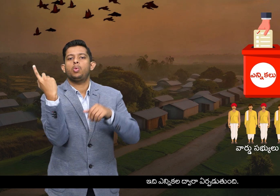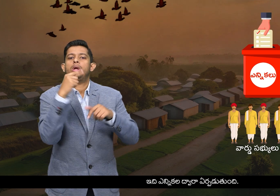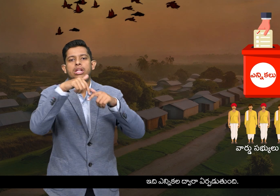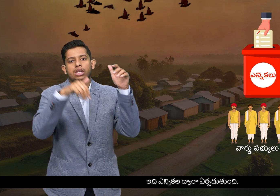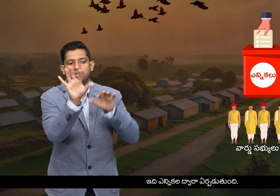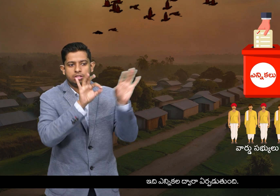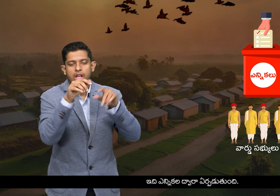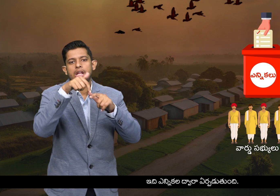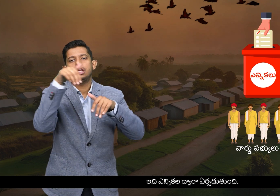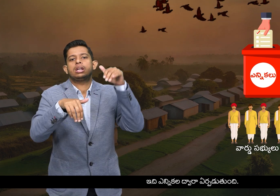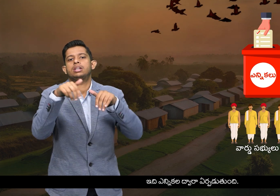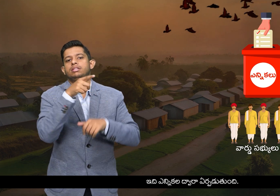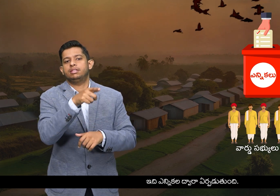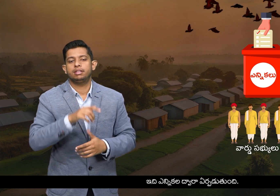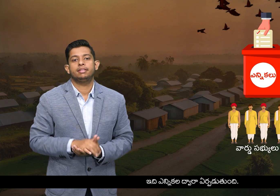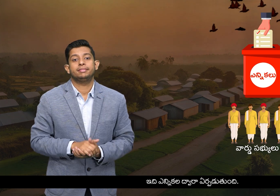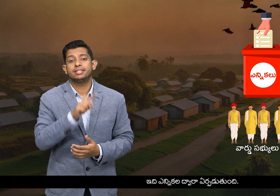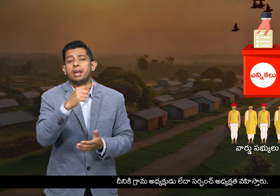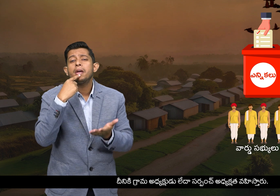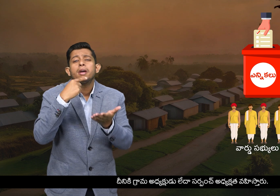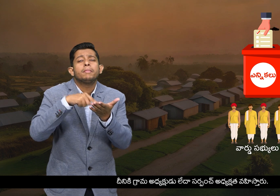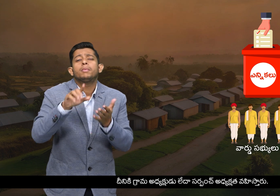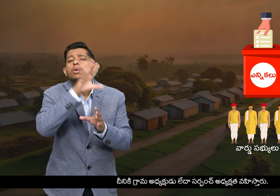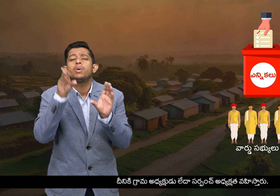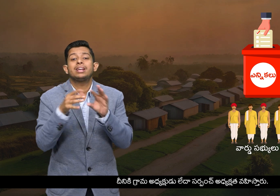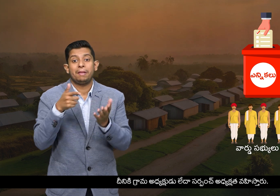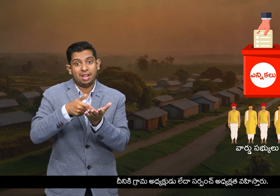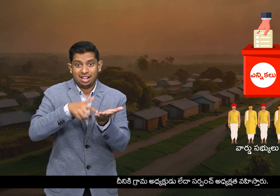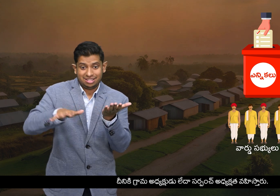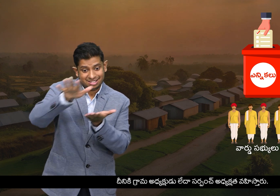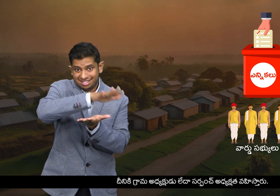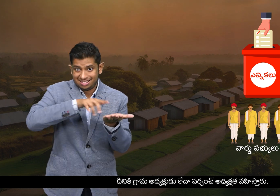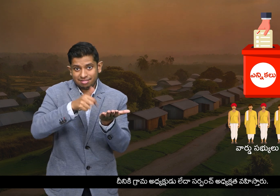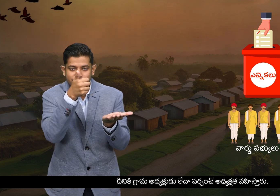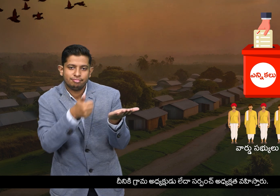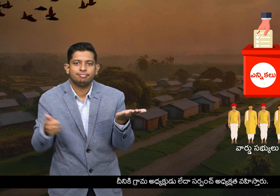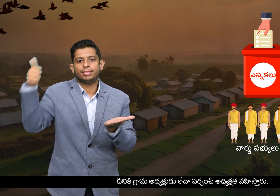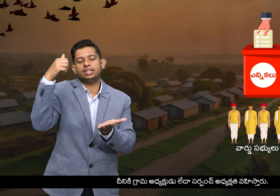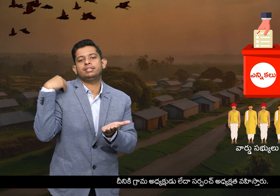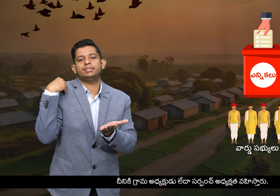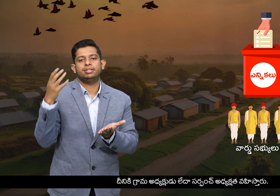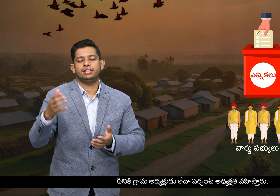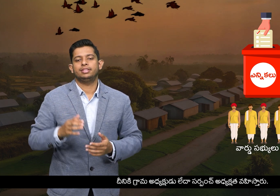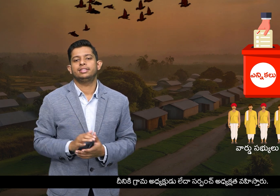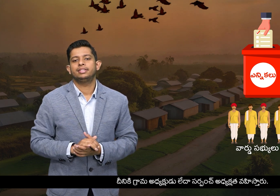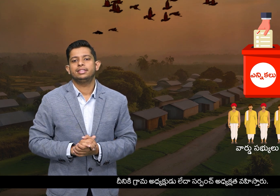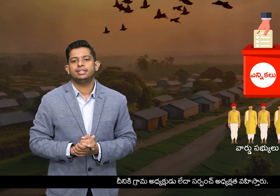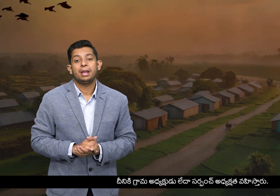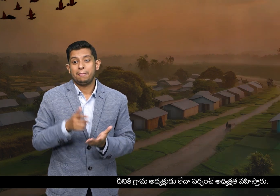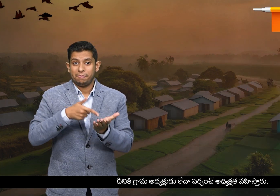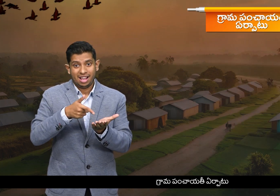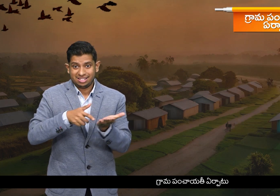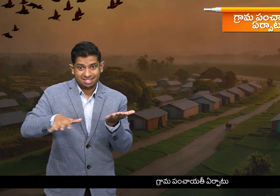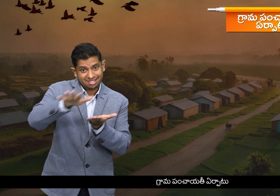ఇది ఎన్నికల ద్వారా ఏర్పడుతుంది. దీనికి గ్రామ అధ్యక్షుడు లేదా సర్పంచ్ అధ్యక్షత